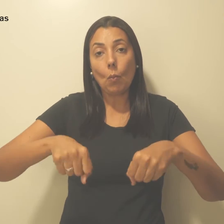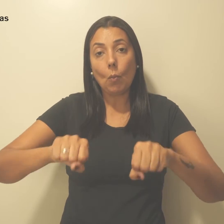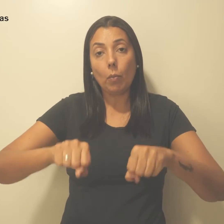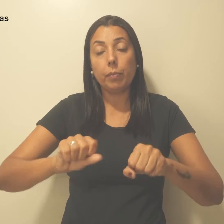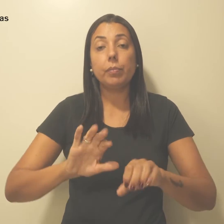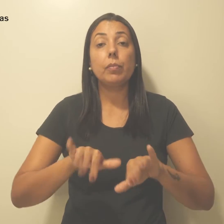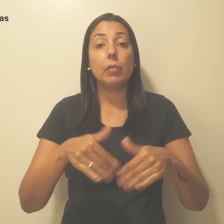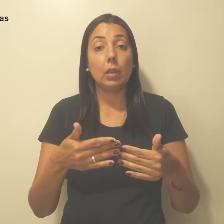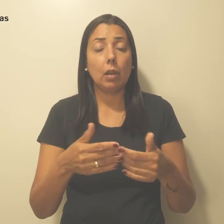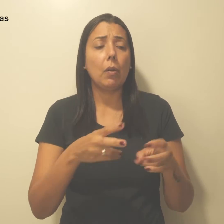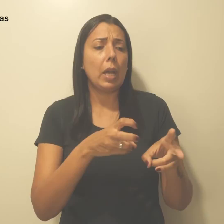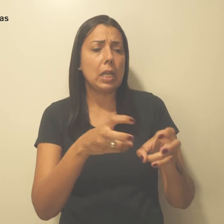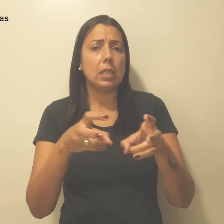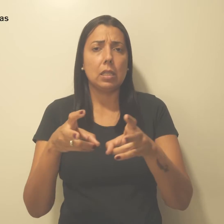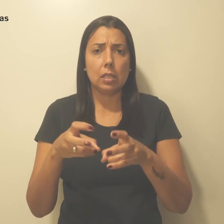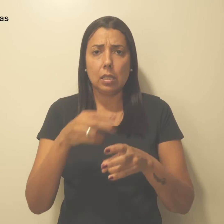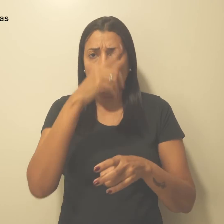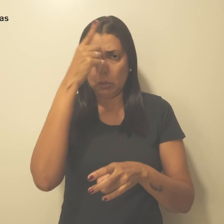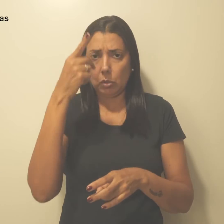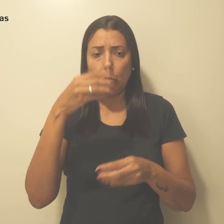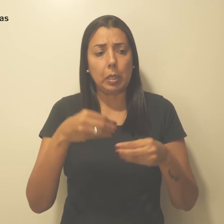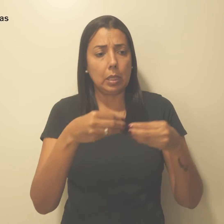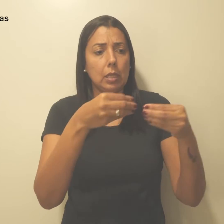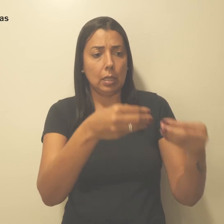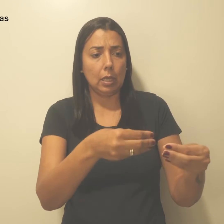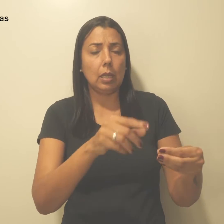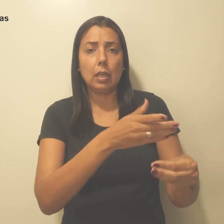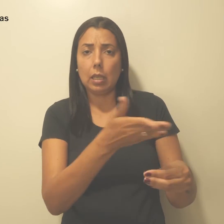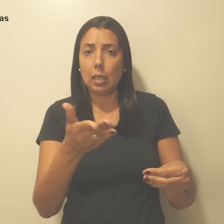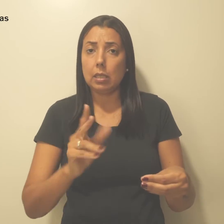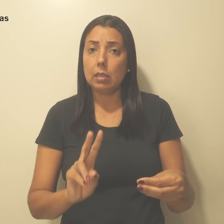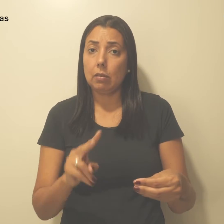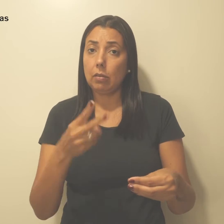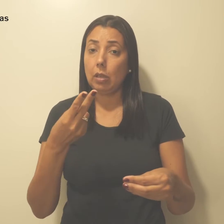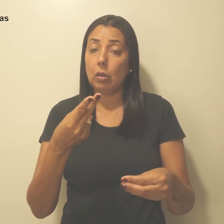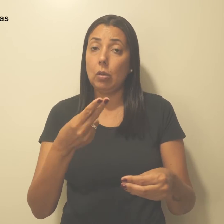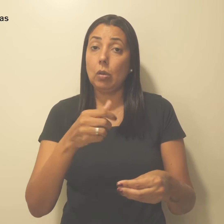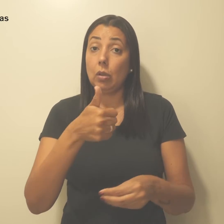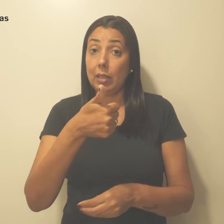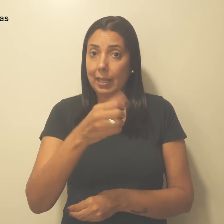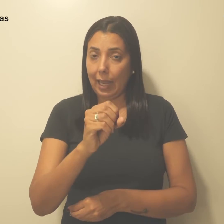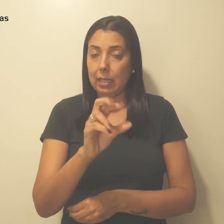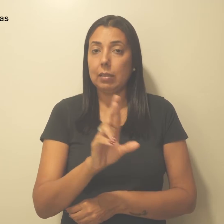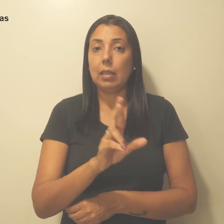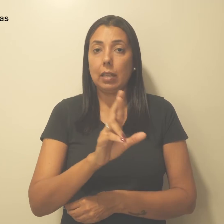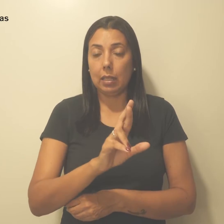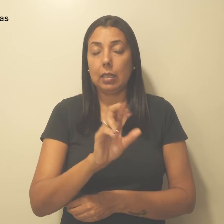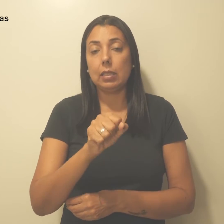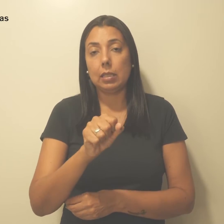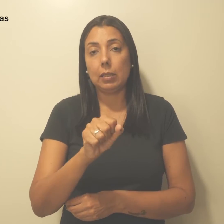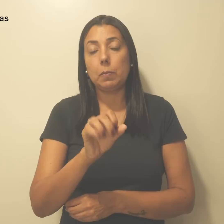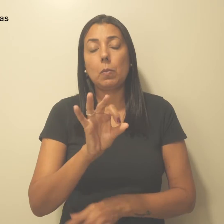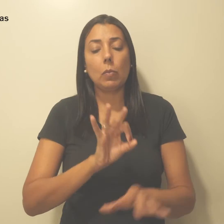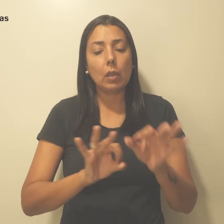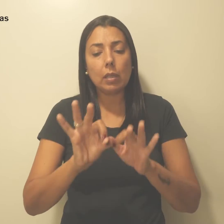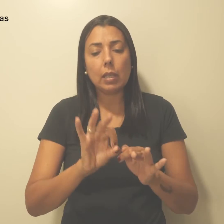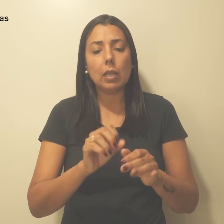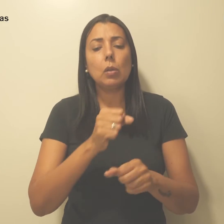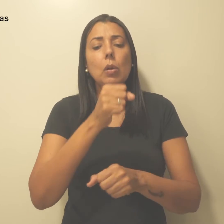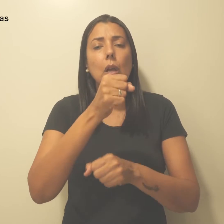A exigência dos entregadores é que esse valor seja de R$ 10,00, reajustado anualmente de